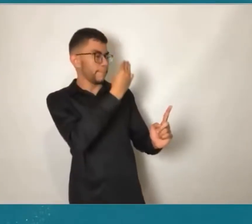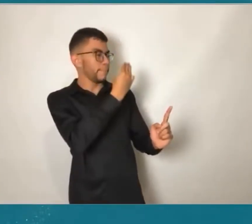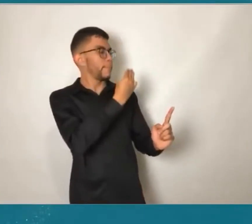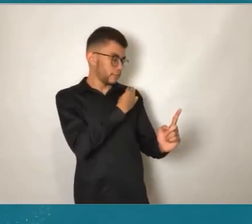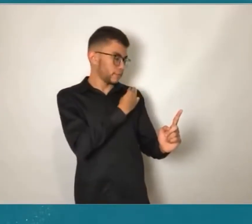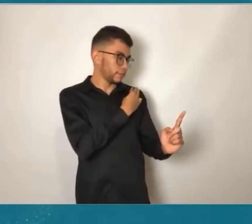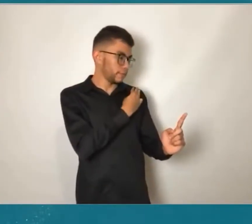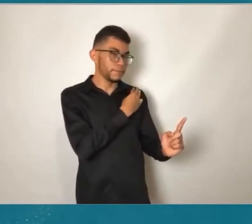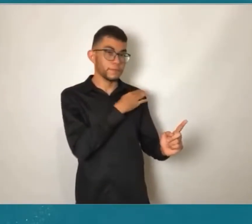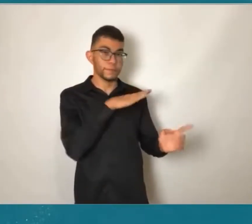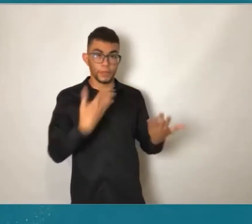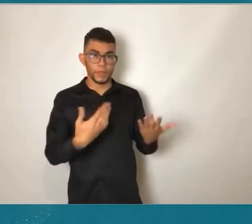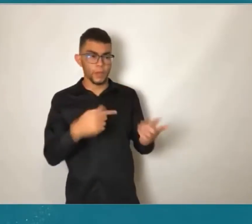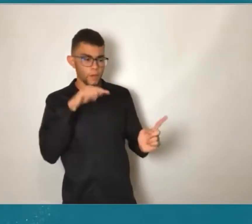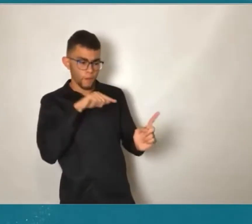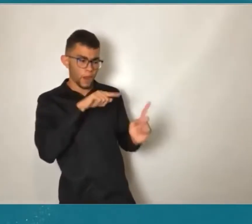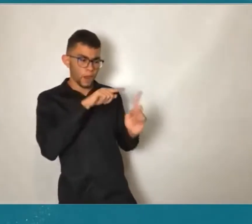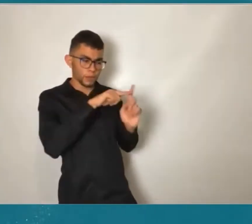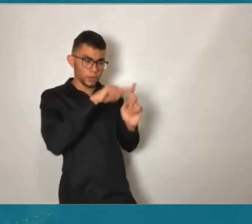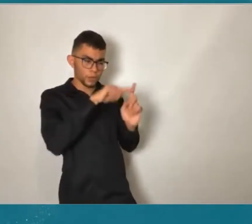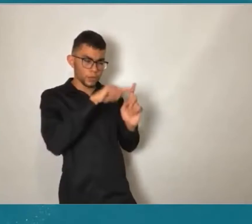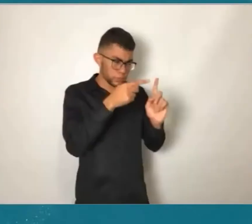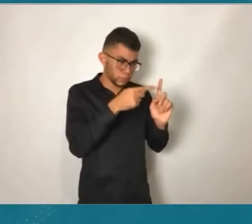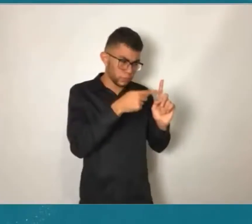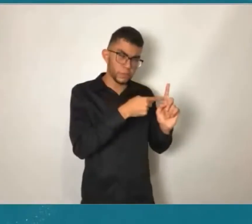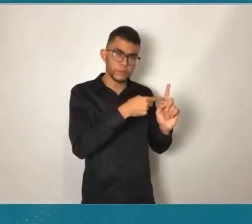Deus, nós temos no meio